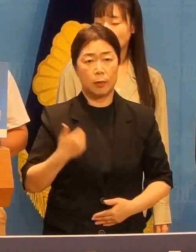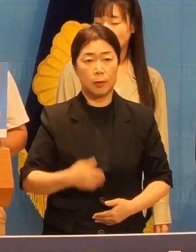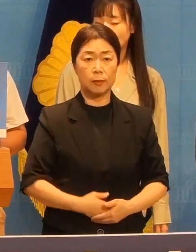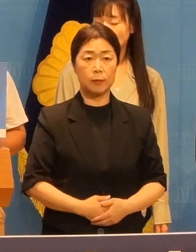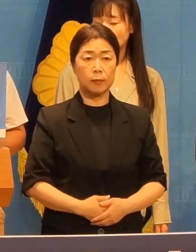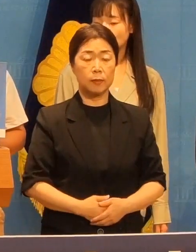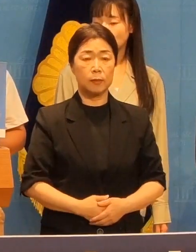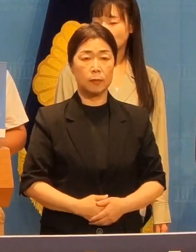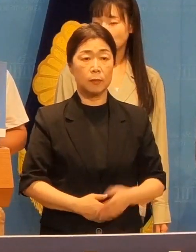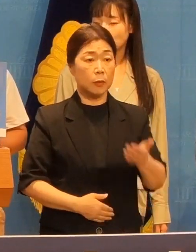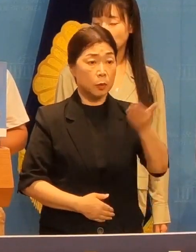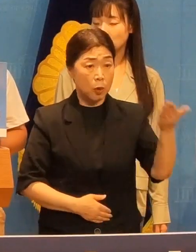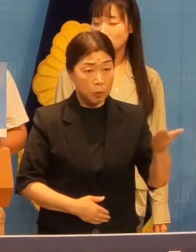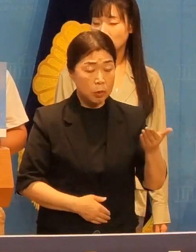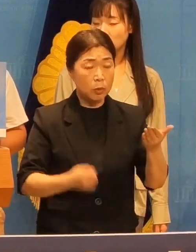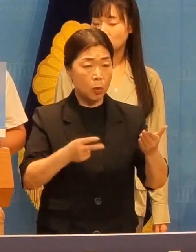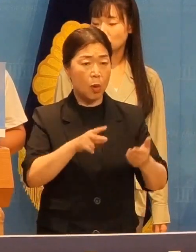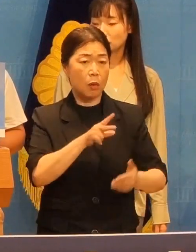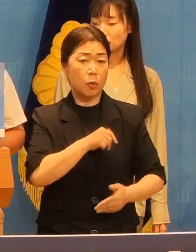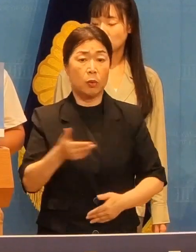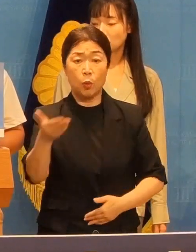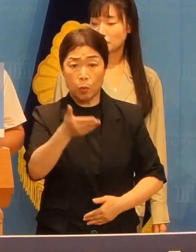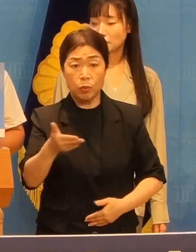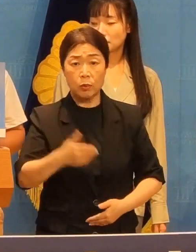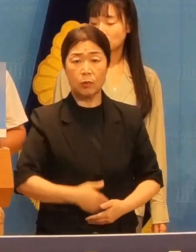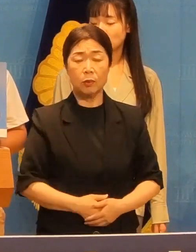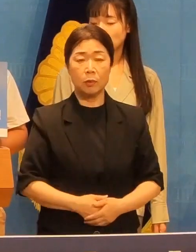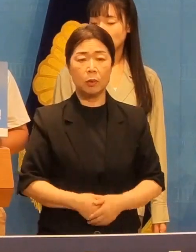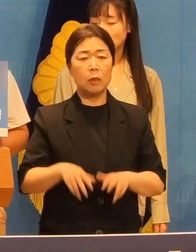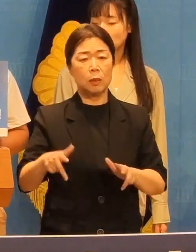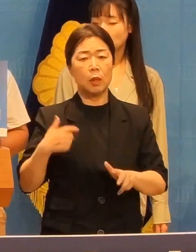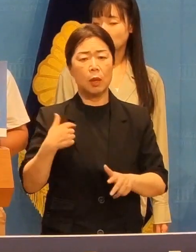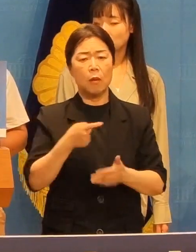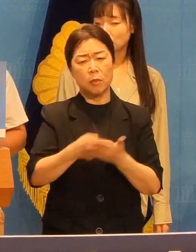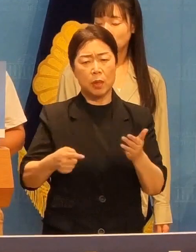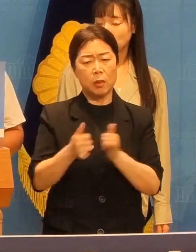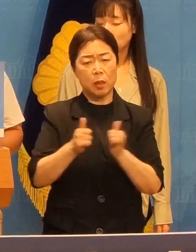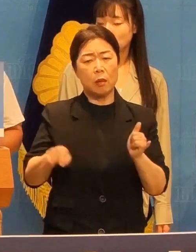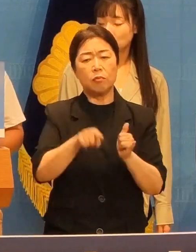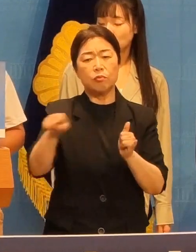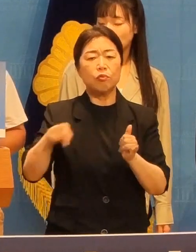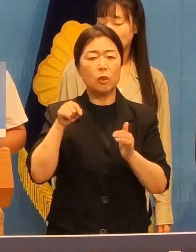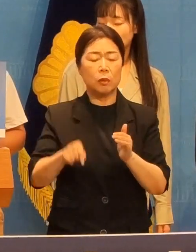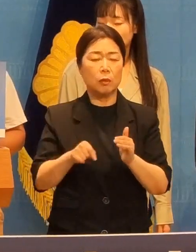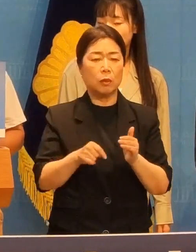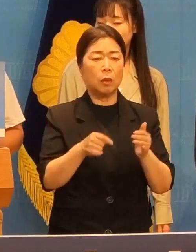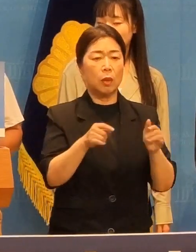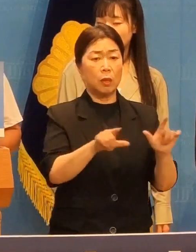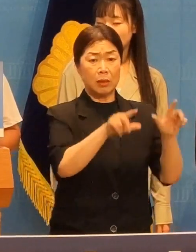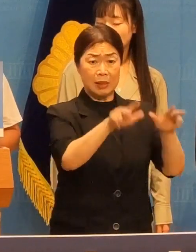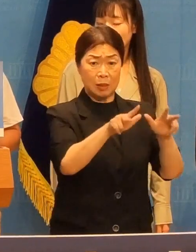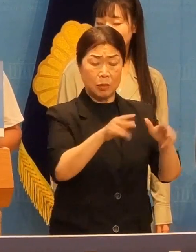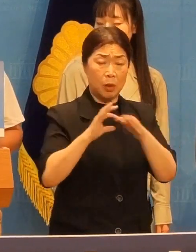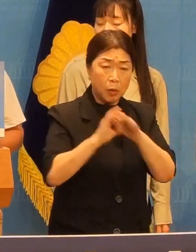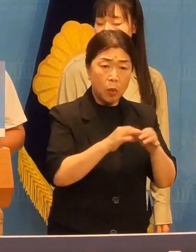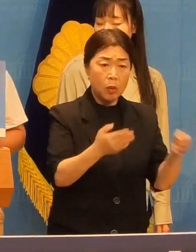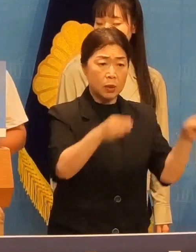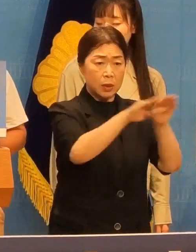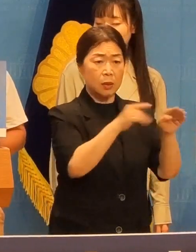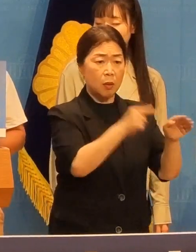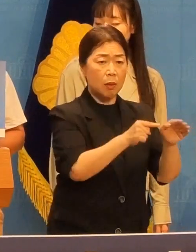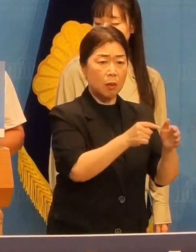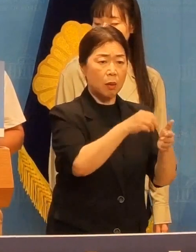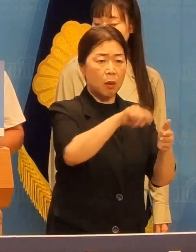시민 여러분, 국회의원 여러분, 우리 동료 중에는 시설을 나오지 못하고 다른 시설로